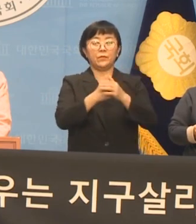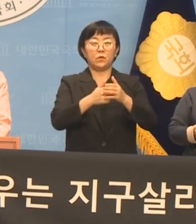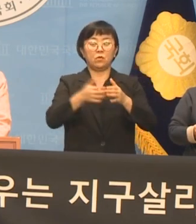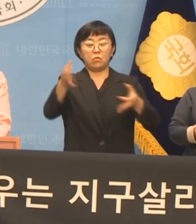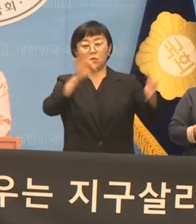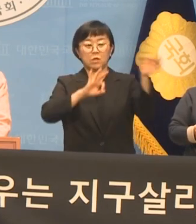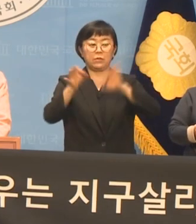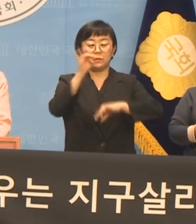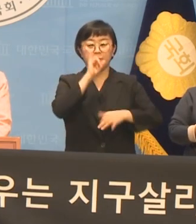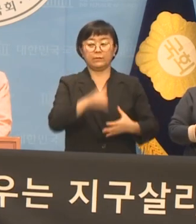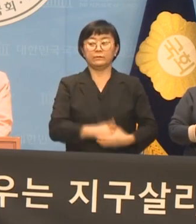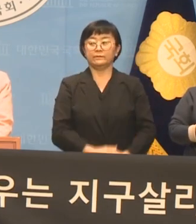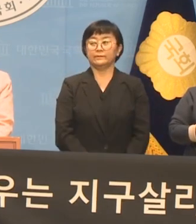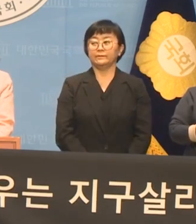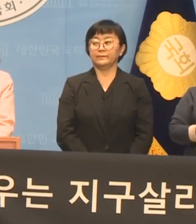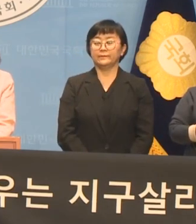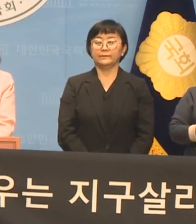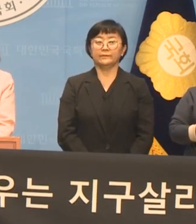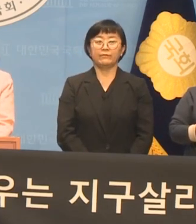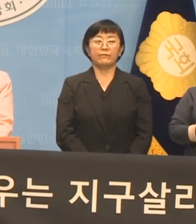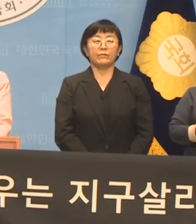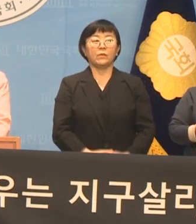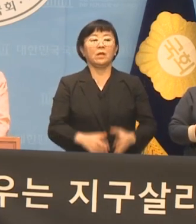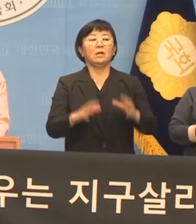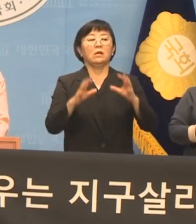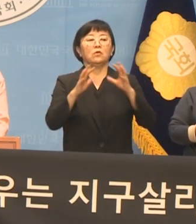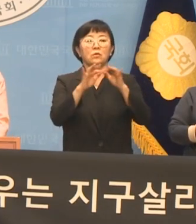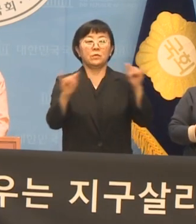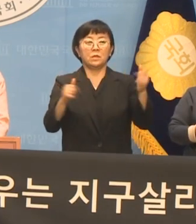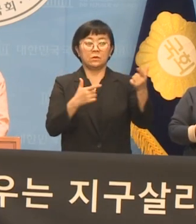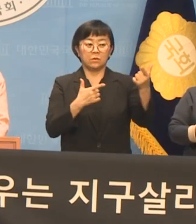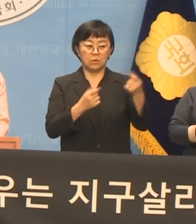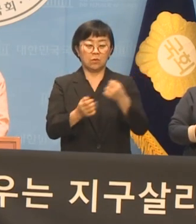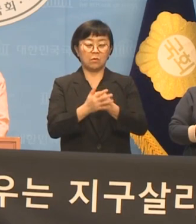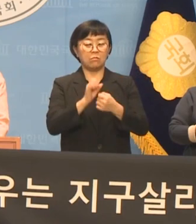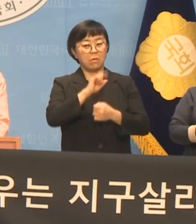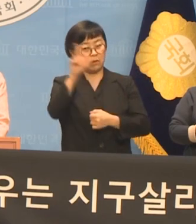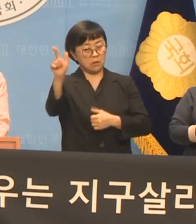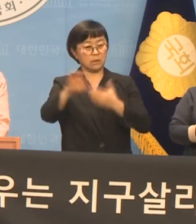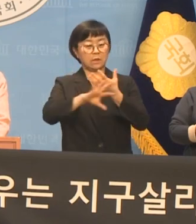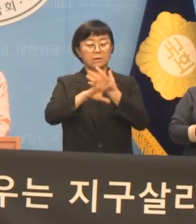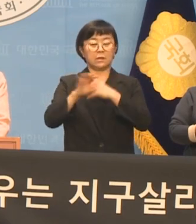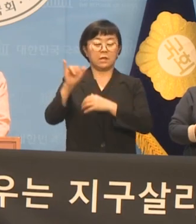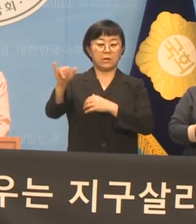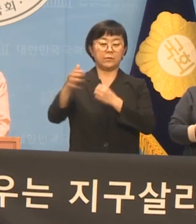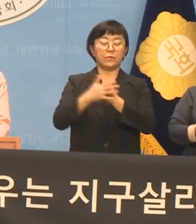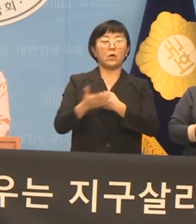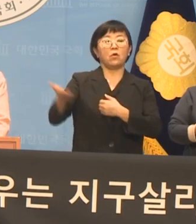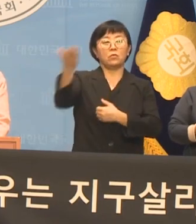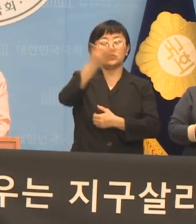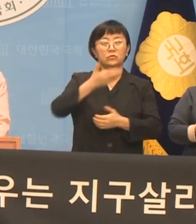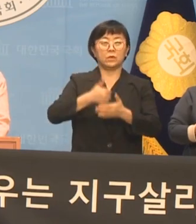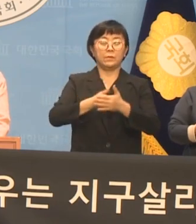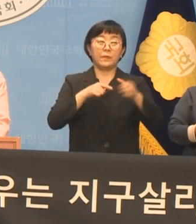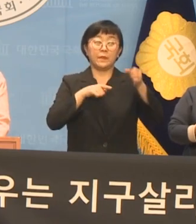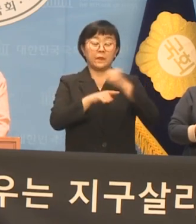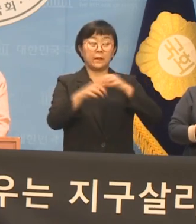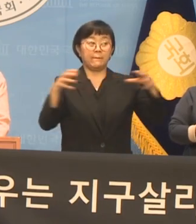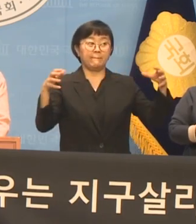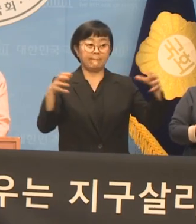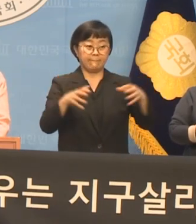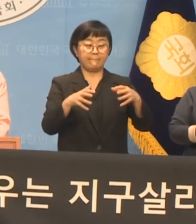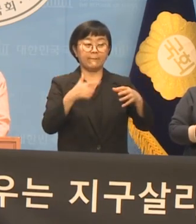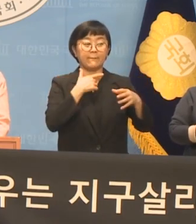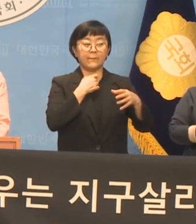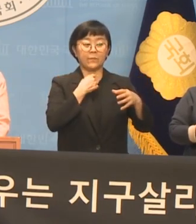의연금을 보내왔다. 이에 국내는 물론 멀리 해외 동포 여러분들과 뜻을 함께